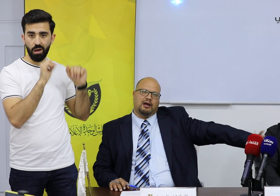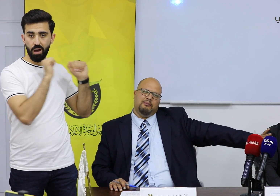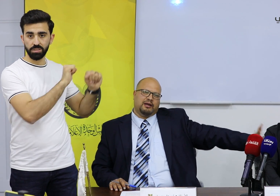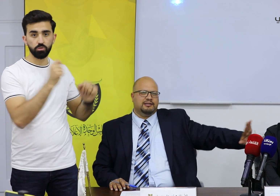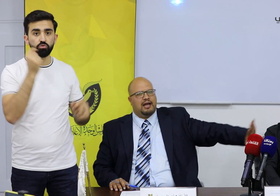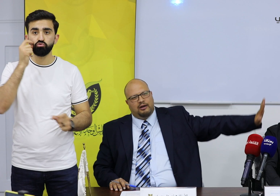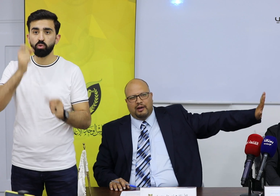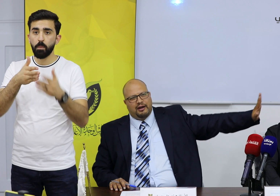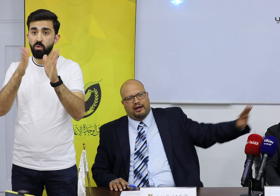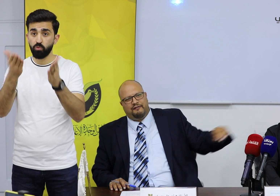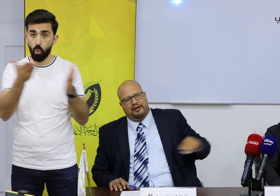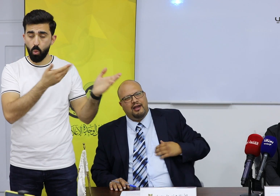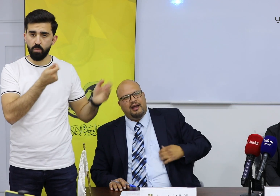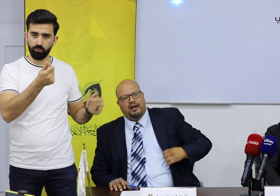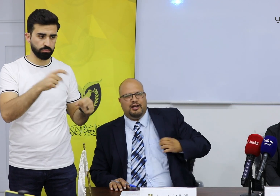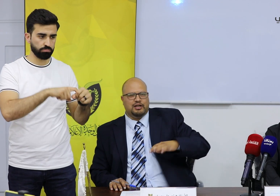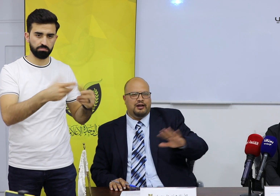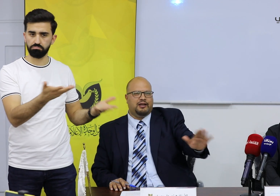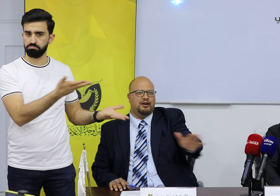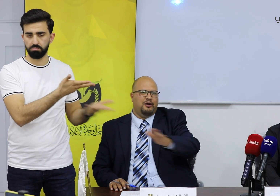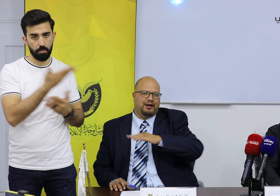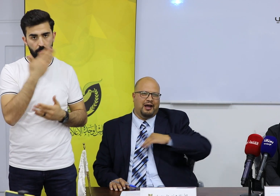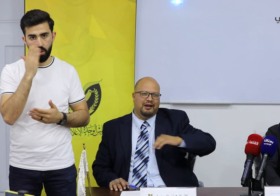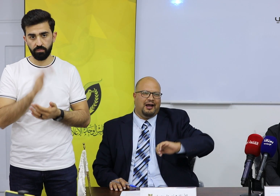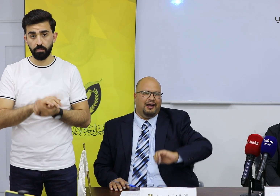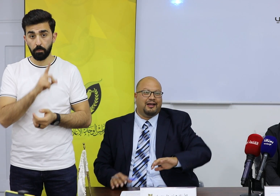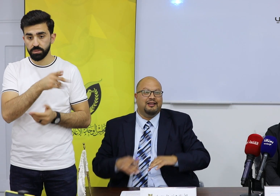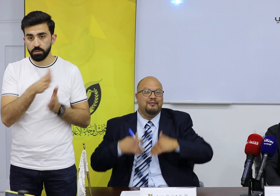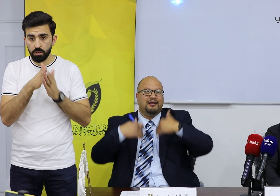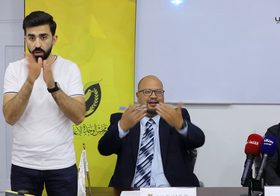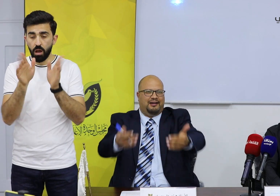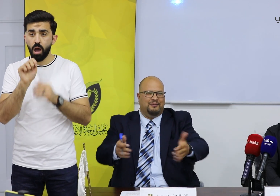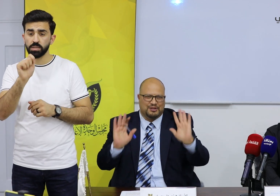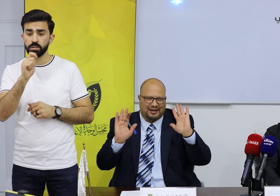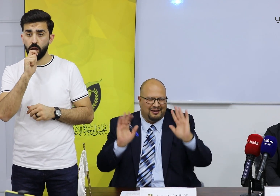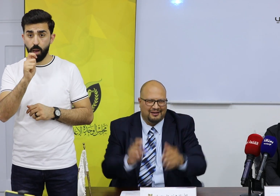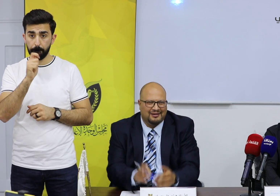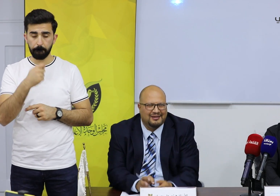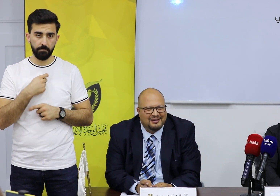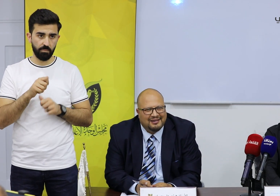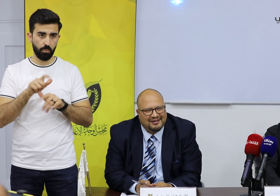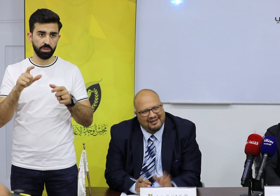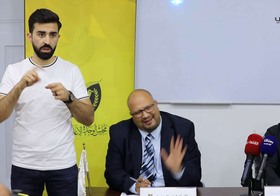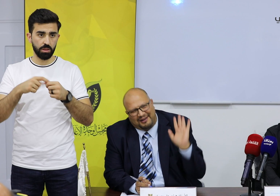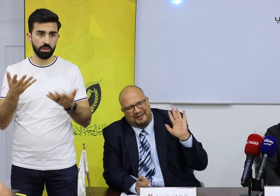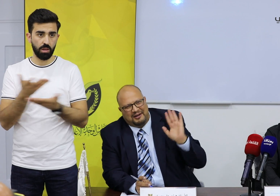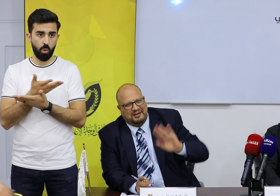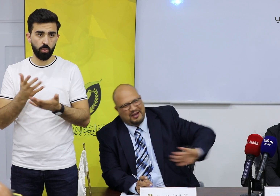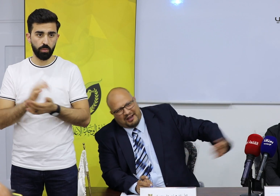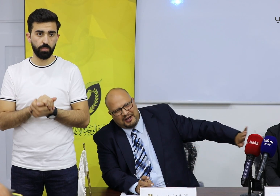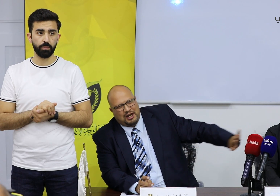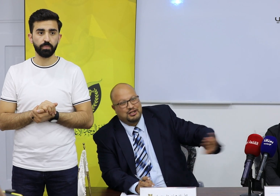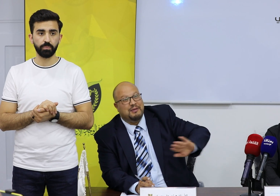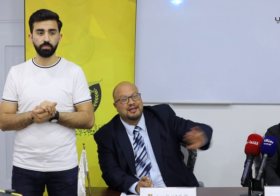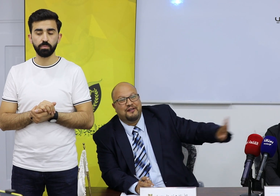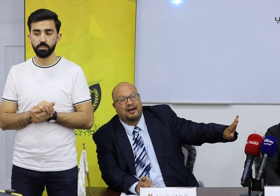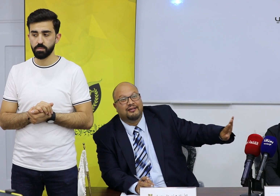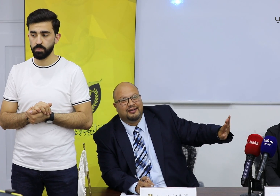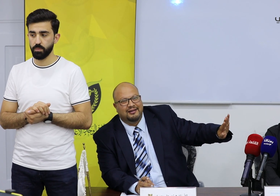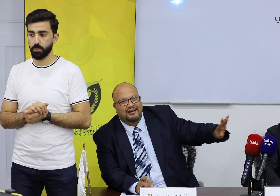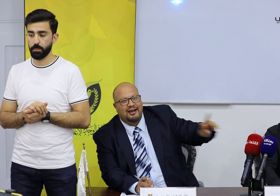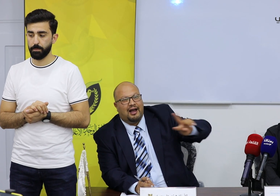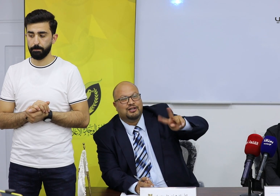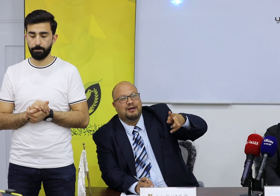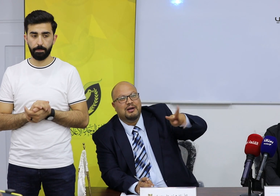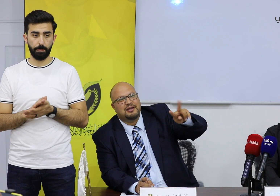كمجلس كمركز لحال ما لنا دخل فيه. احنا جاي نحكي اليوم احنا عن خدمات احنا عم نشتغلها. انت بتحكي عن عشان ما يصير في